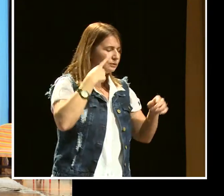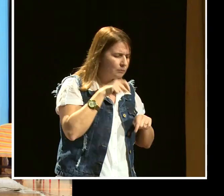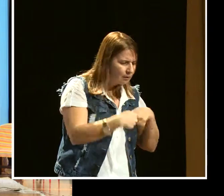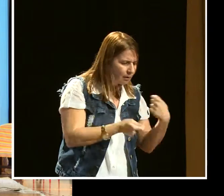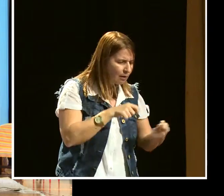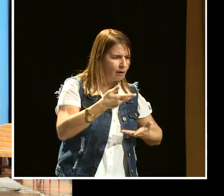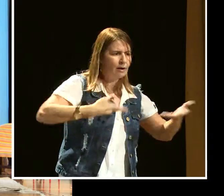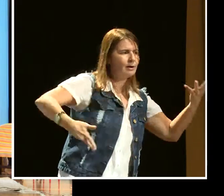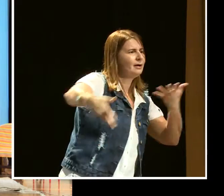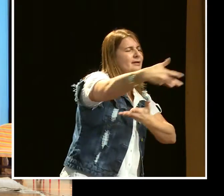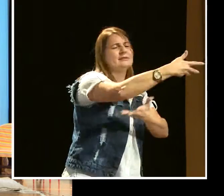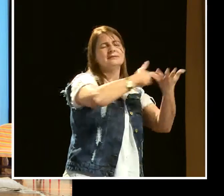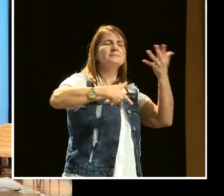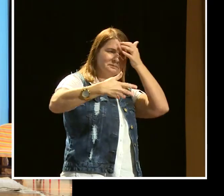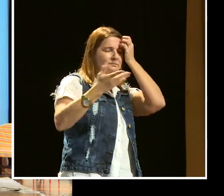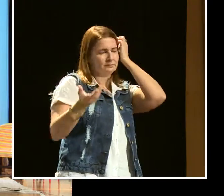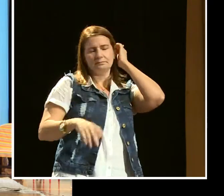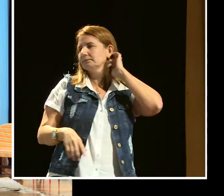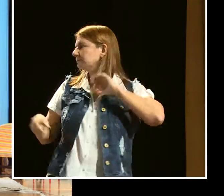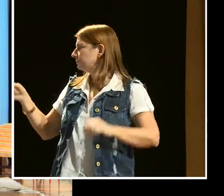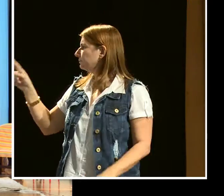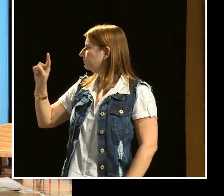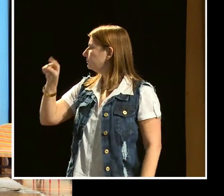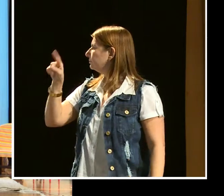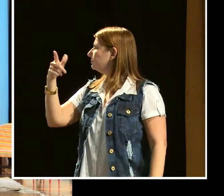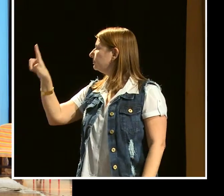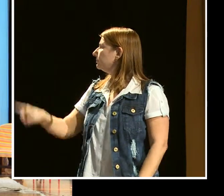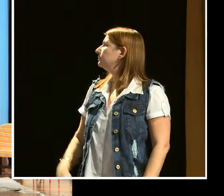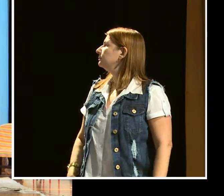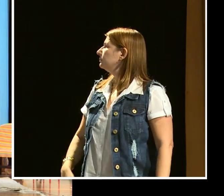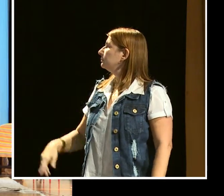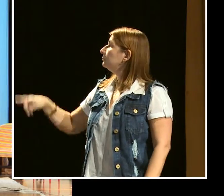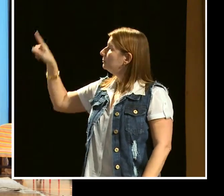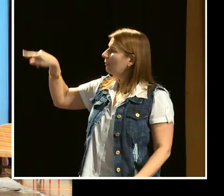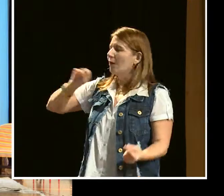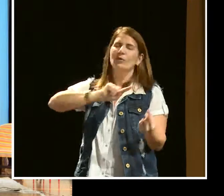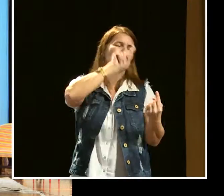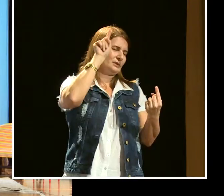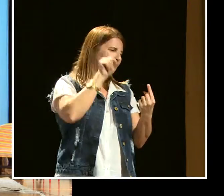eles olhavam aquelas palavras na língua portuguesa, e eles começavam a trocar um com os outros.